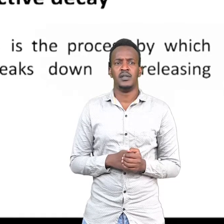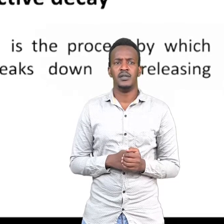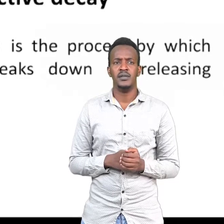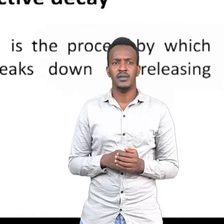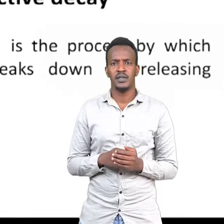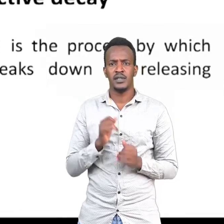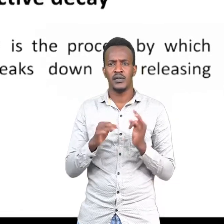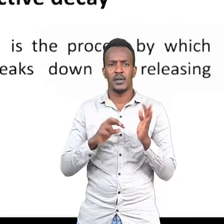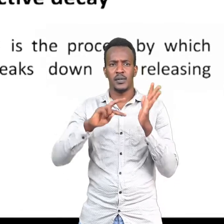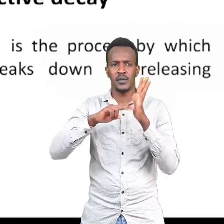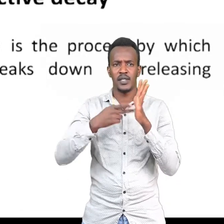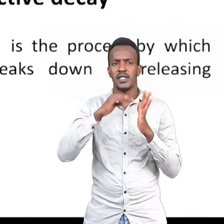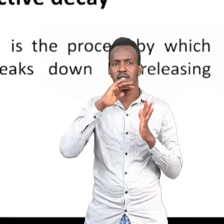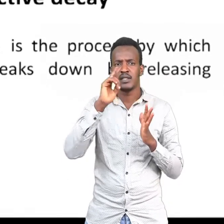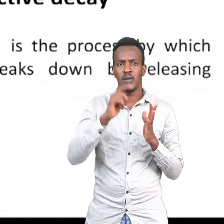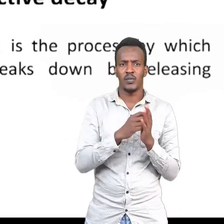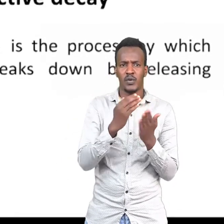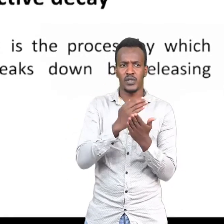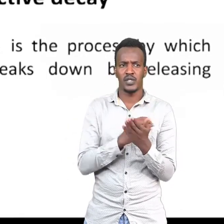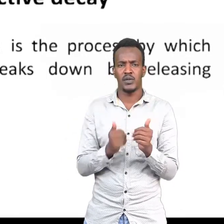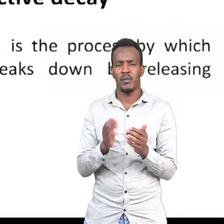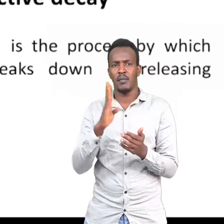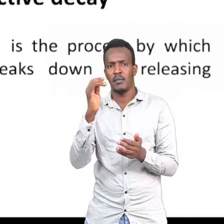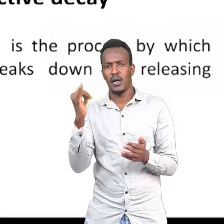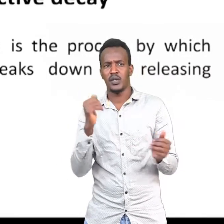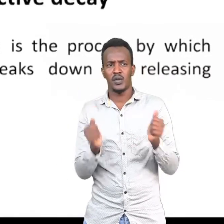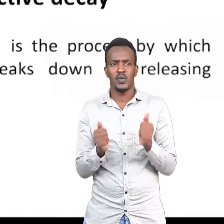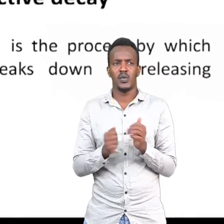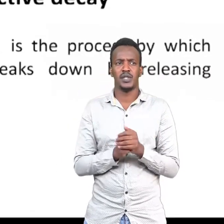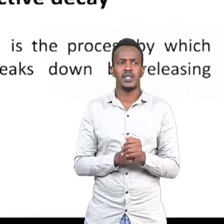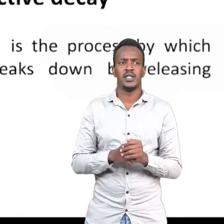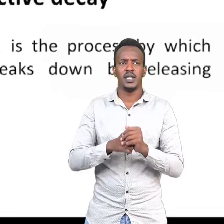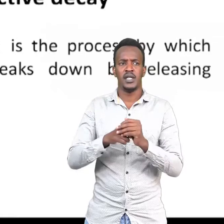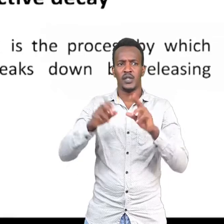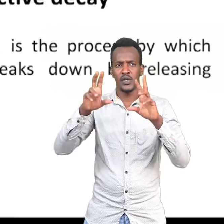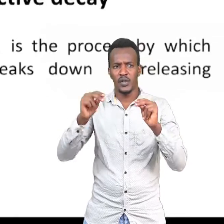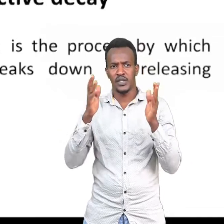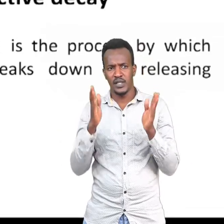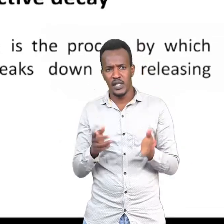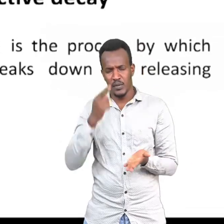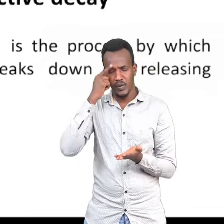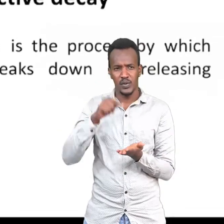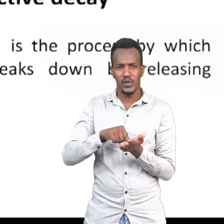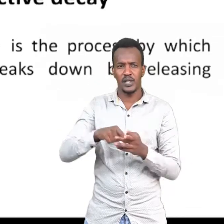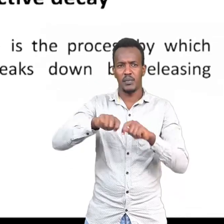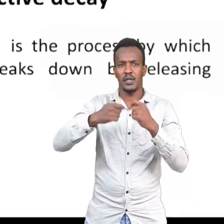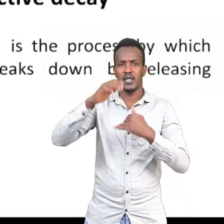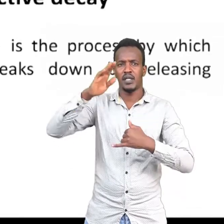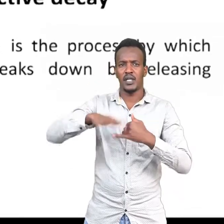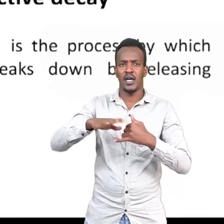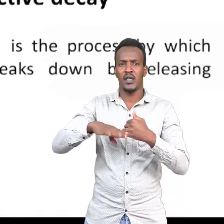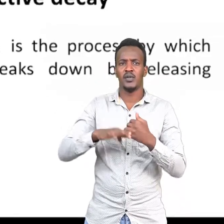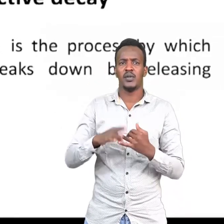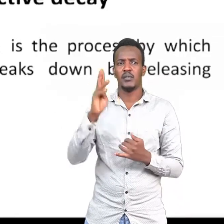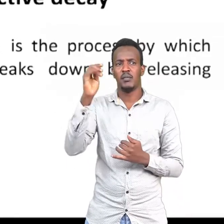definition kiisa bixino is the process by which an unstable nucleus breaks down by releasing radiation waa habka nucleus-kii markaasi waxa weey